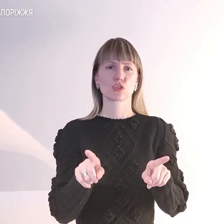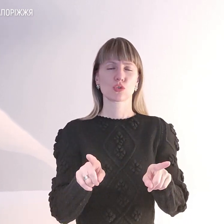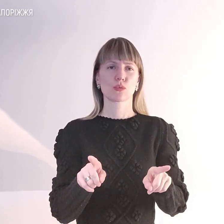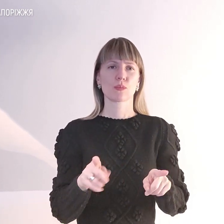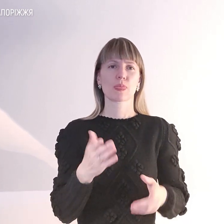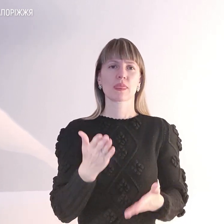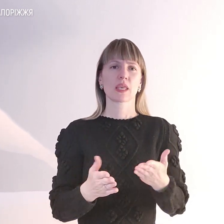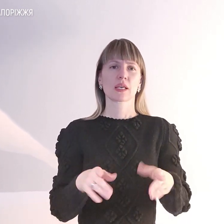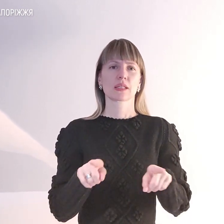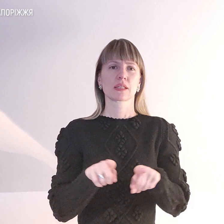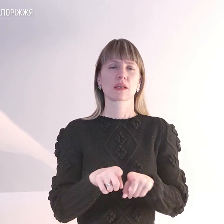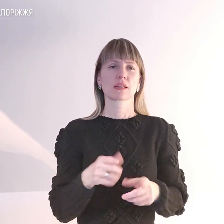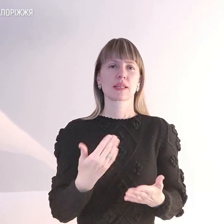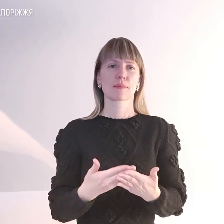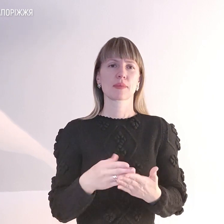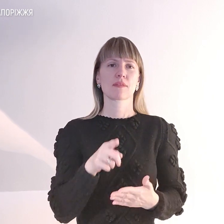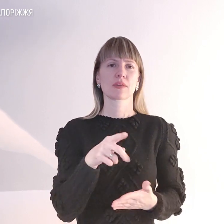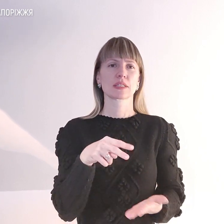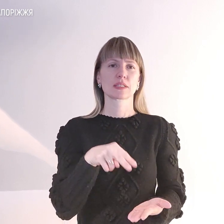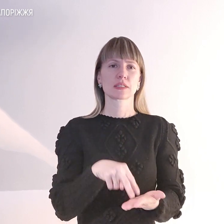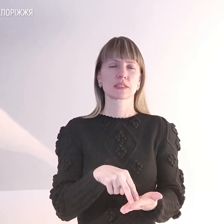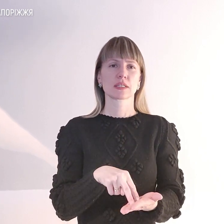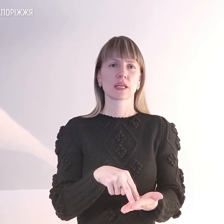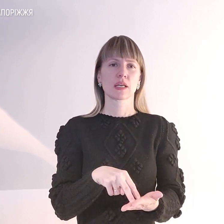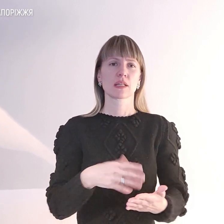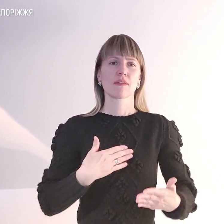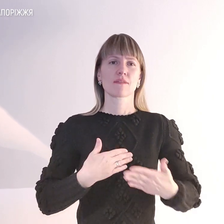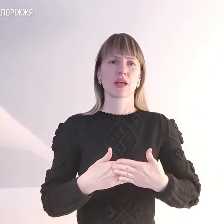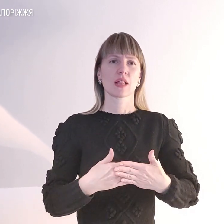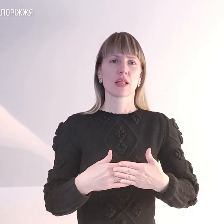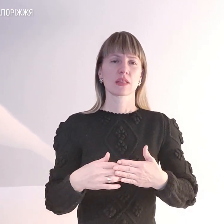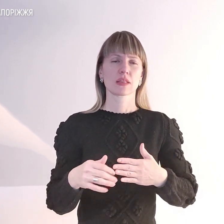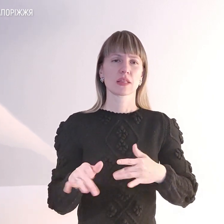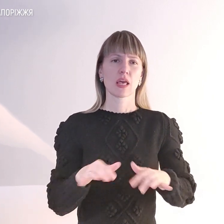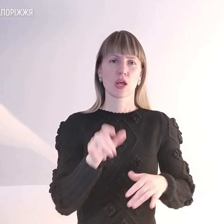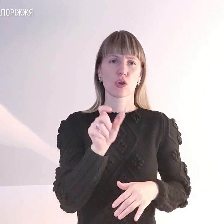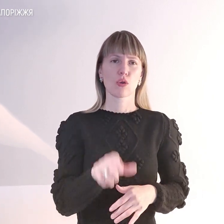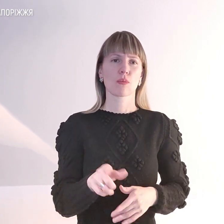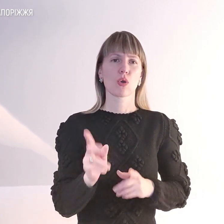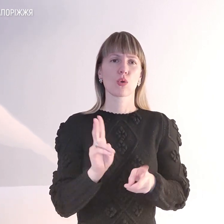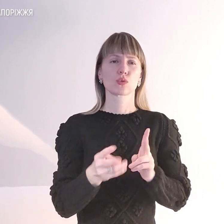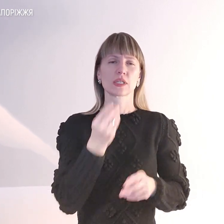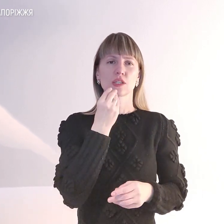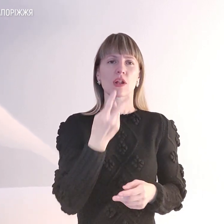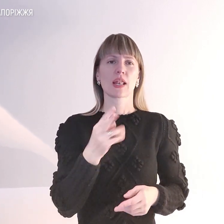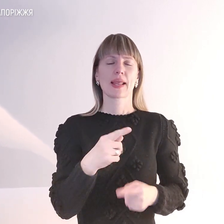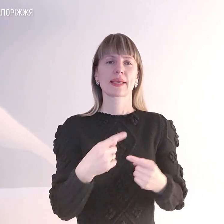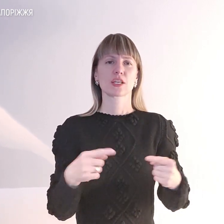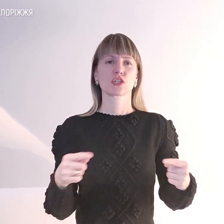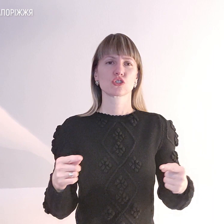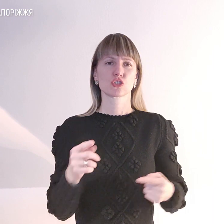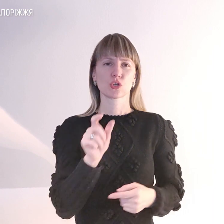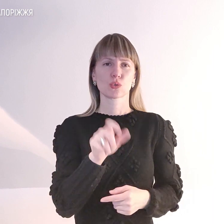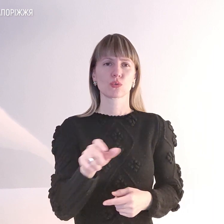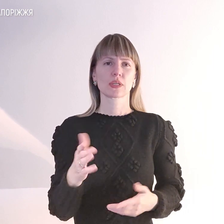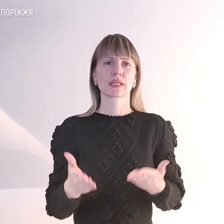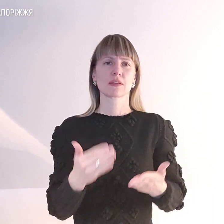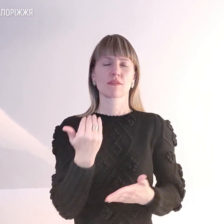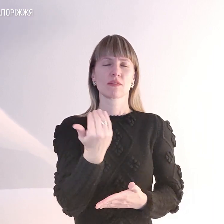якщо так, наприклад, ви стаєте новим волонтером і готуєте їжу для інших, якщо ви там допомагаєте